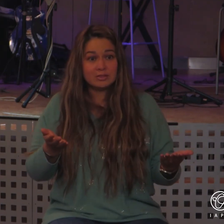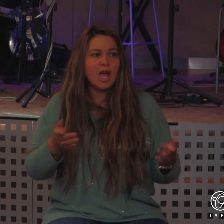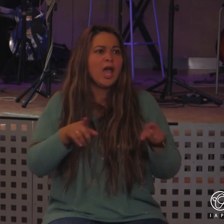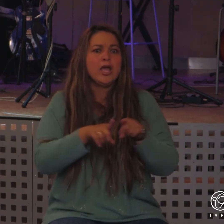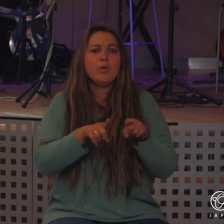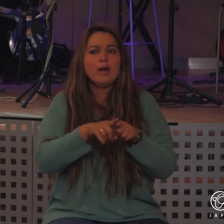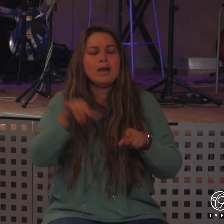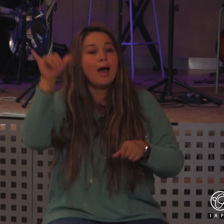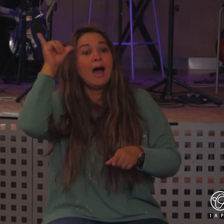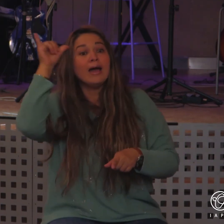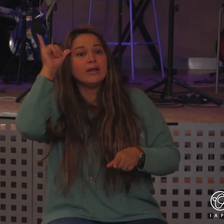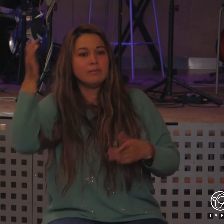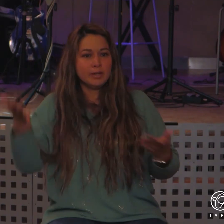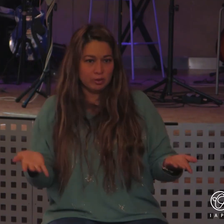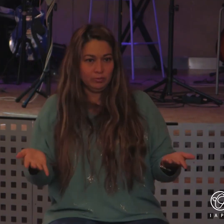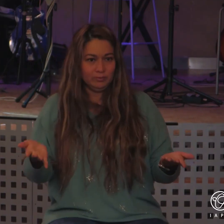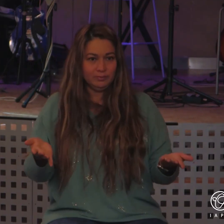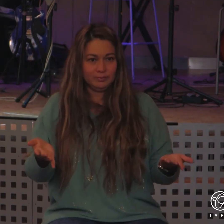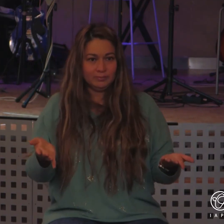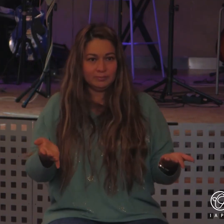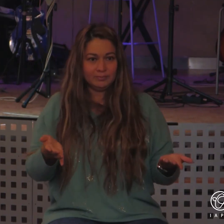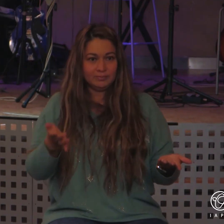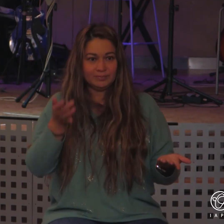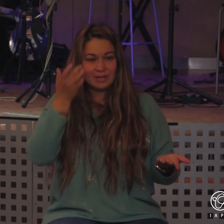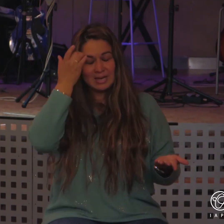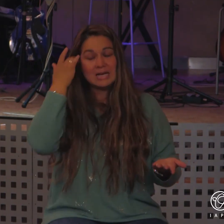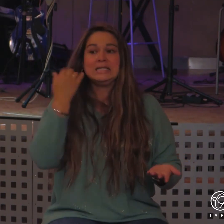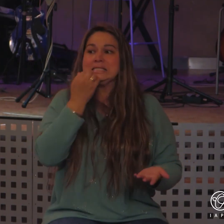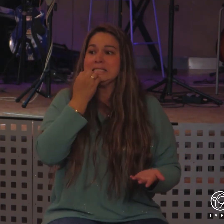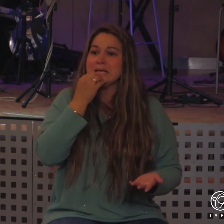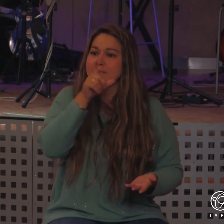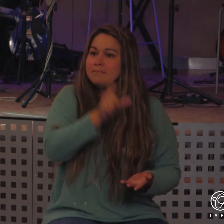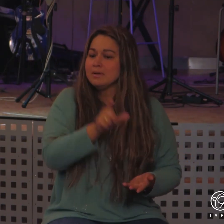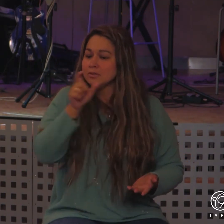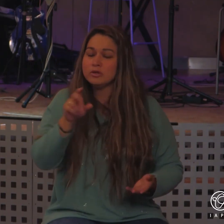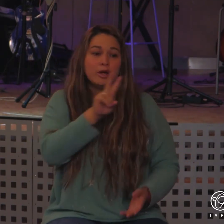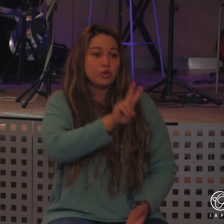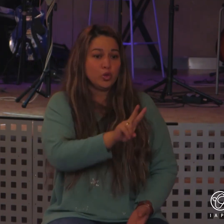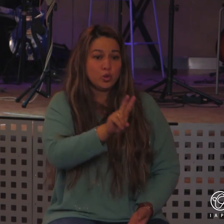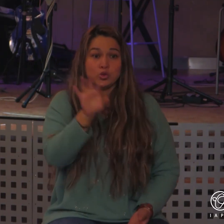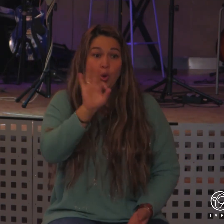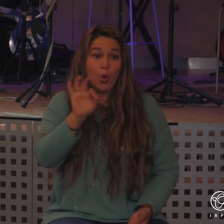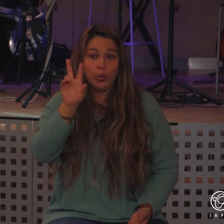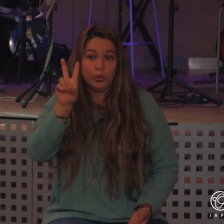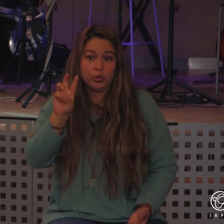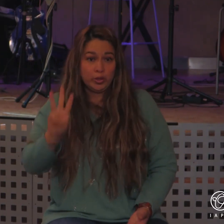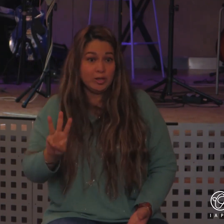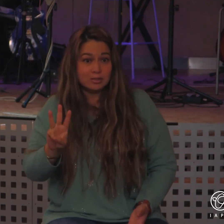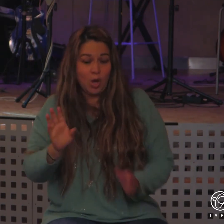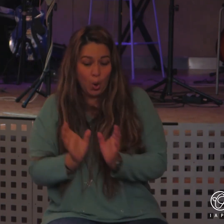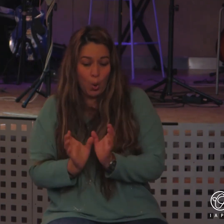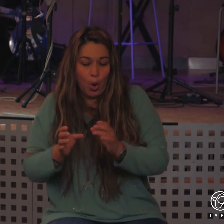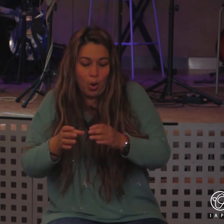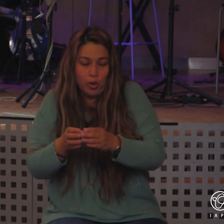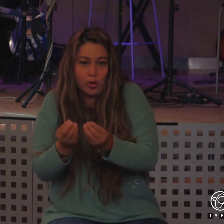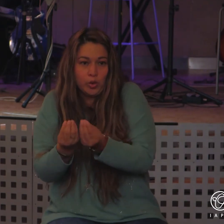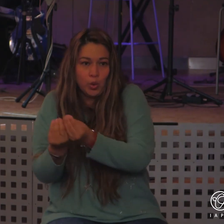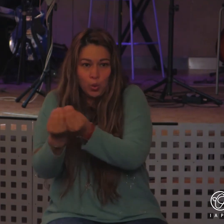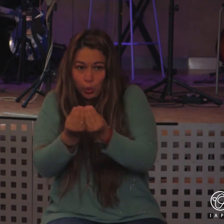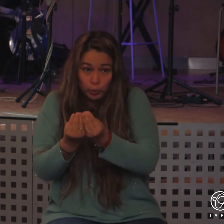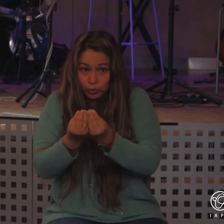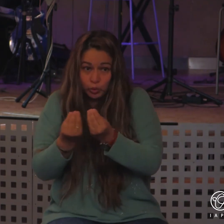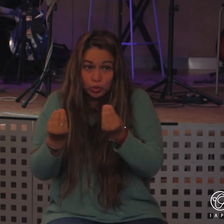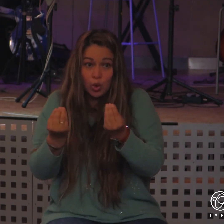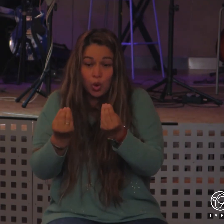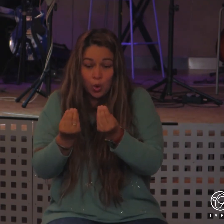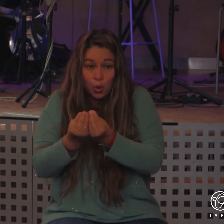ese espacio. No le interesa al enemigo que haya en esta tierra espacios donde se reúnan